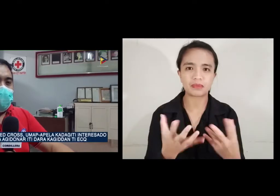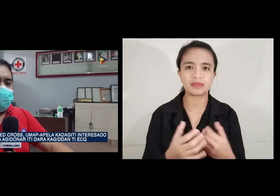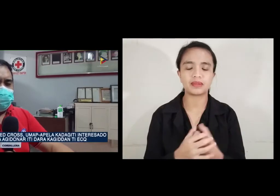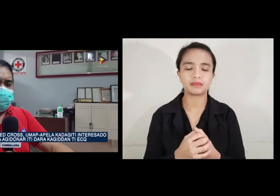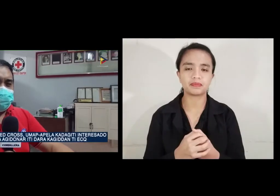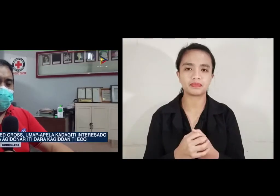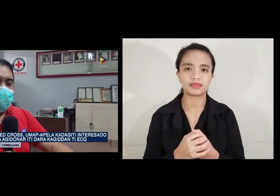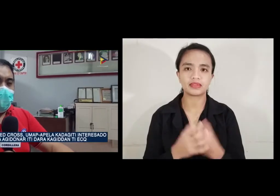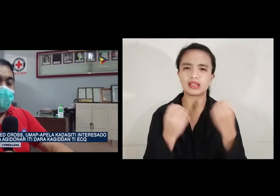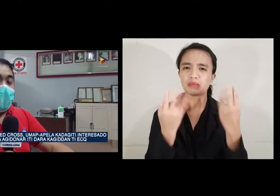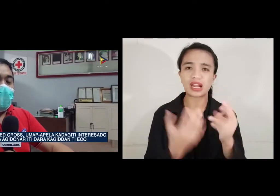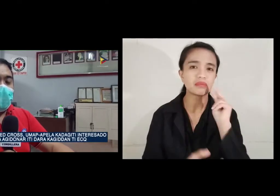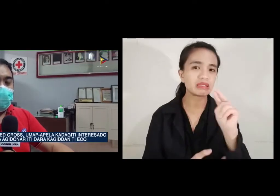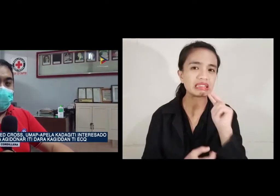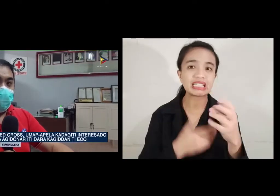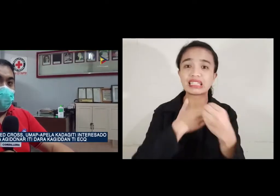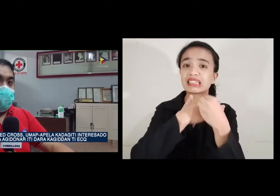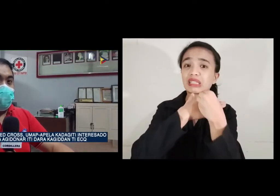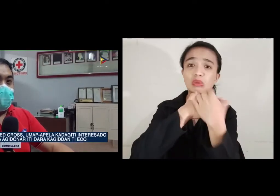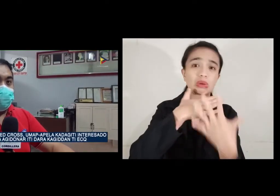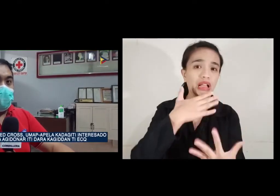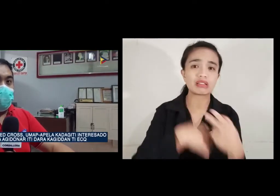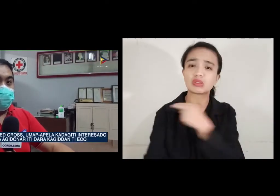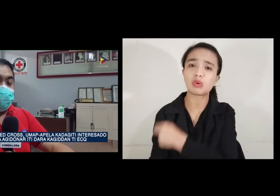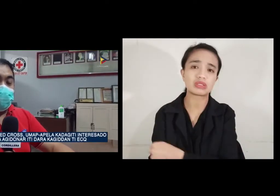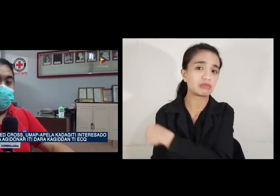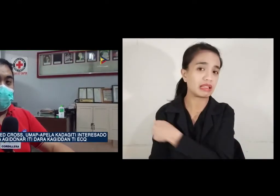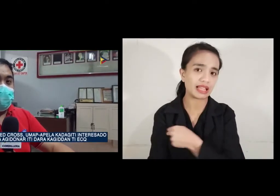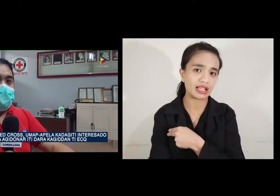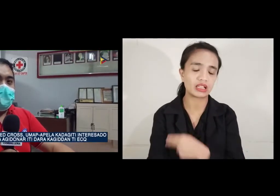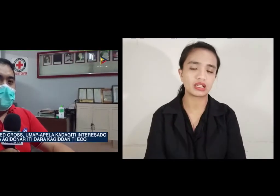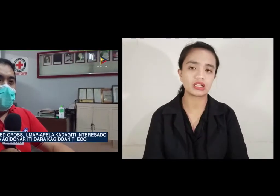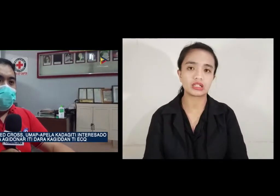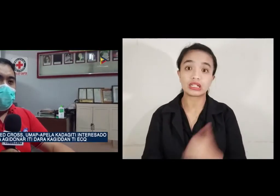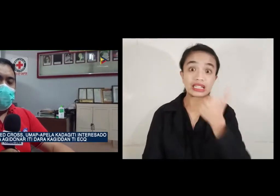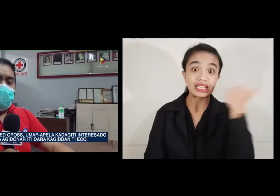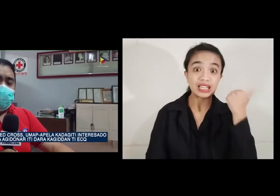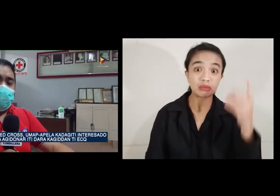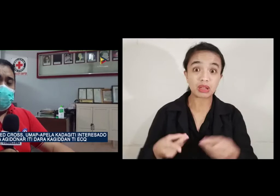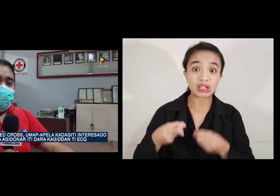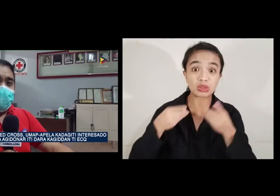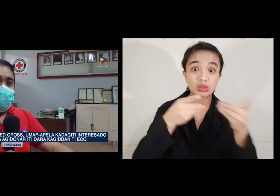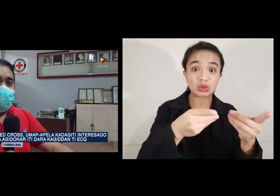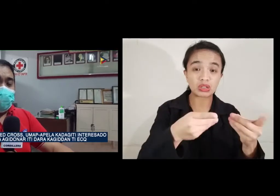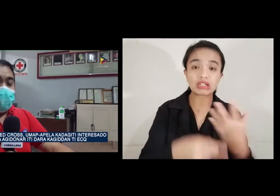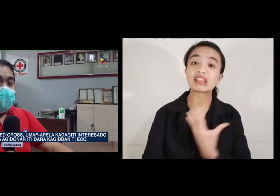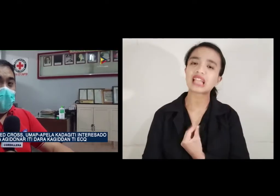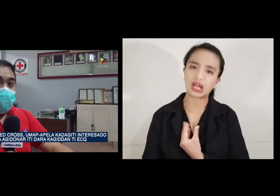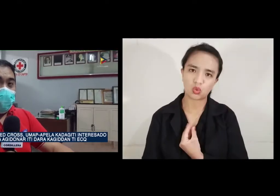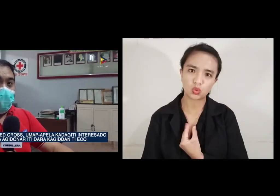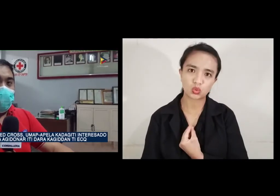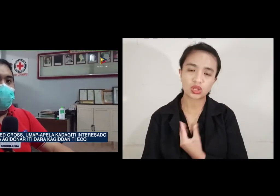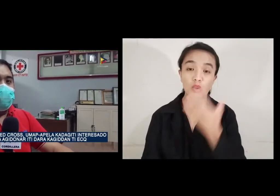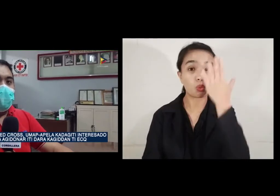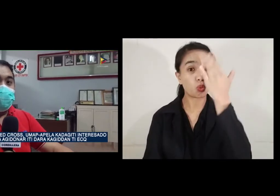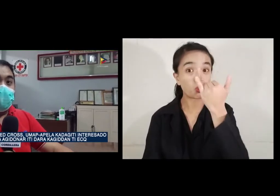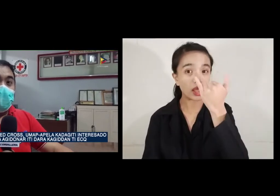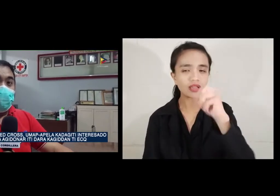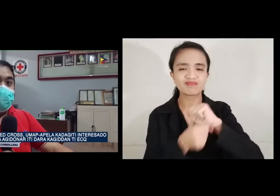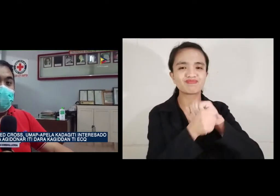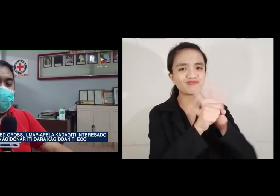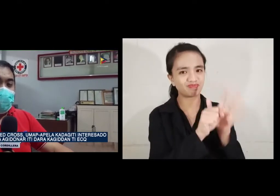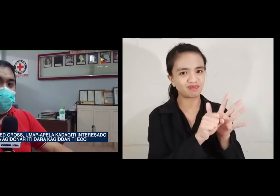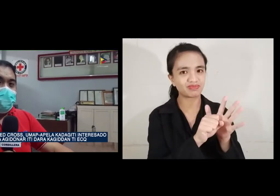mga nangangailangan ng dugo sa hospitals po. Ibang donors po kasi natin is natatakot po dahil